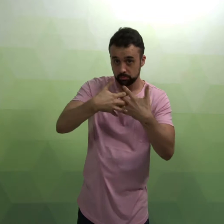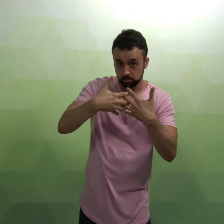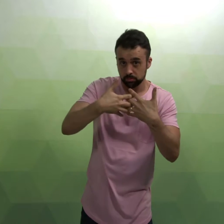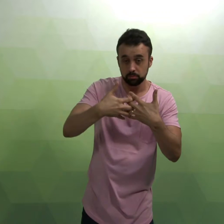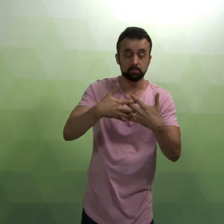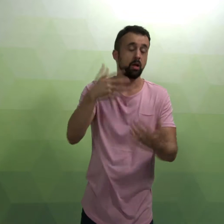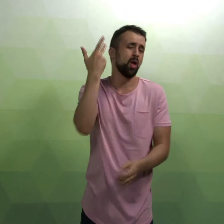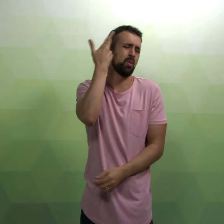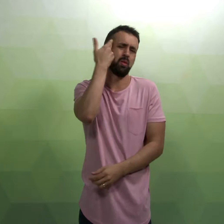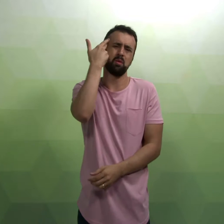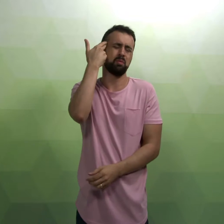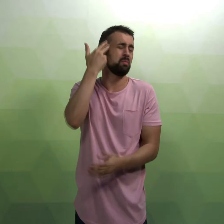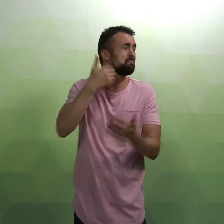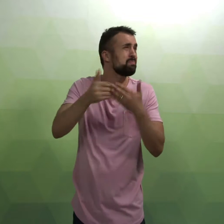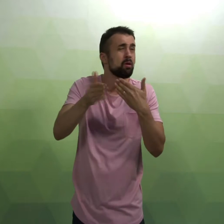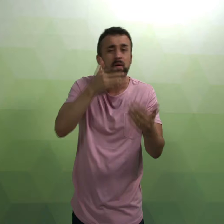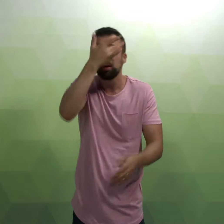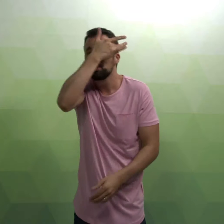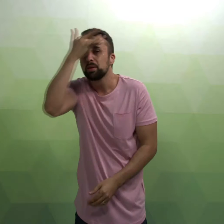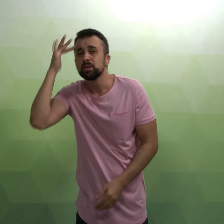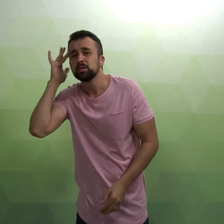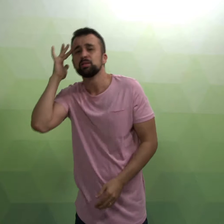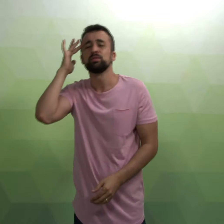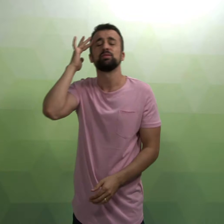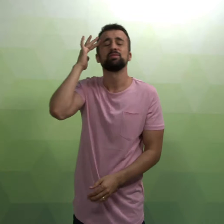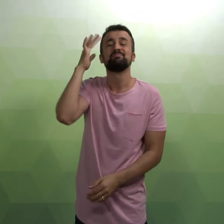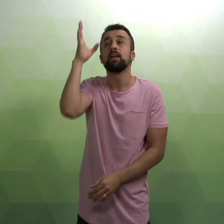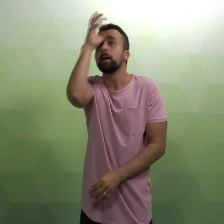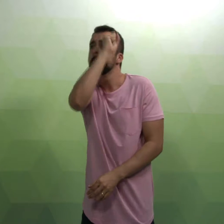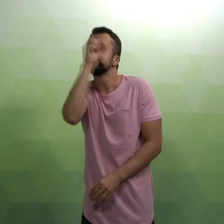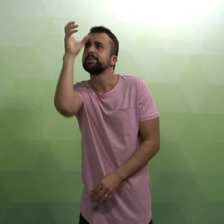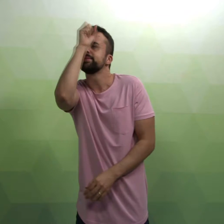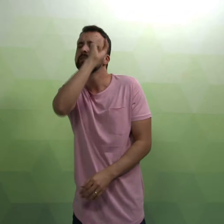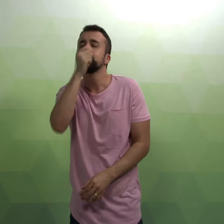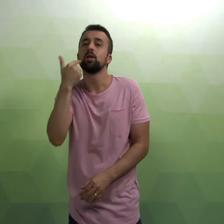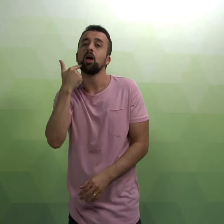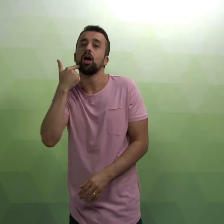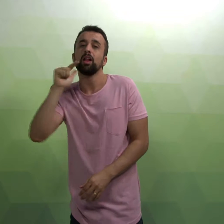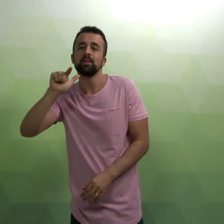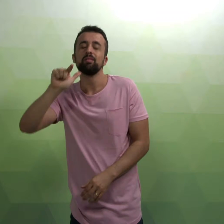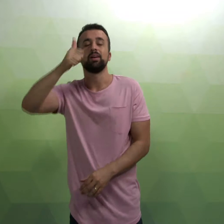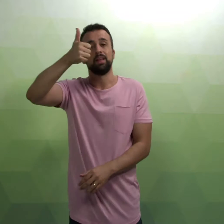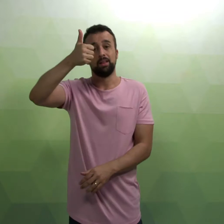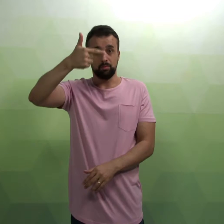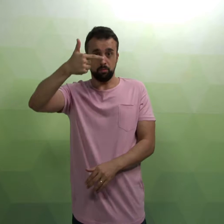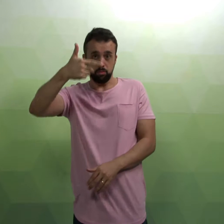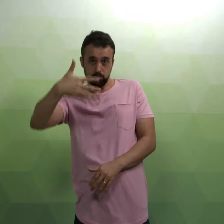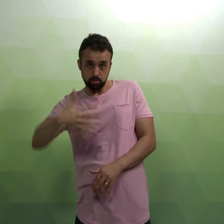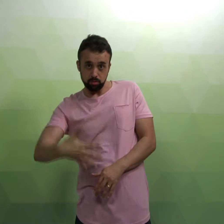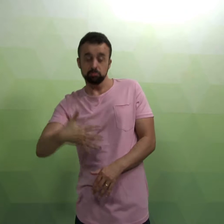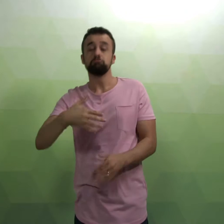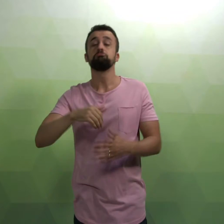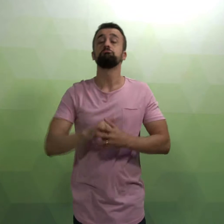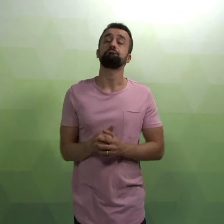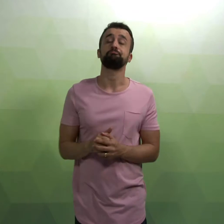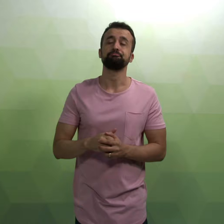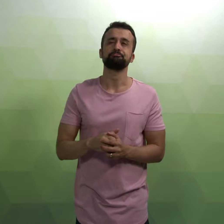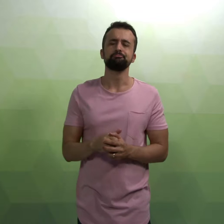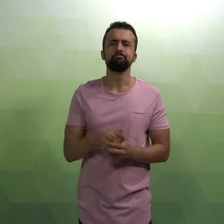A interlíngua é um fenômeno normal para qualquer pessoa que esteja aprendendo uma língua não materna.